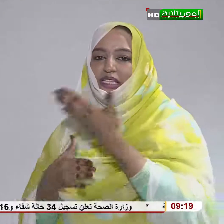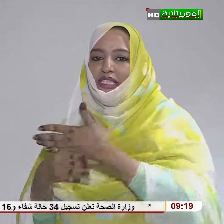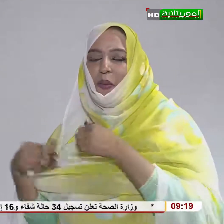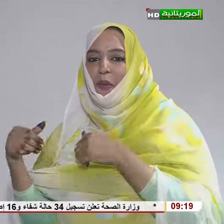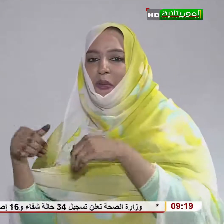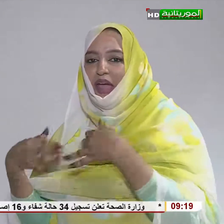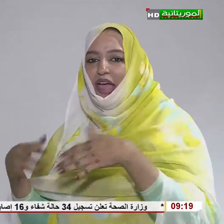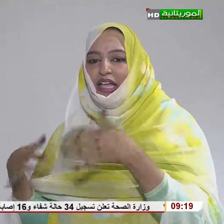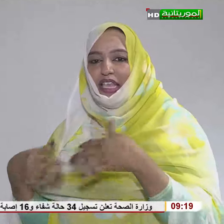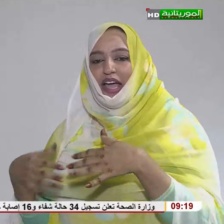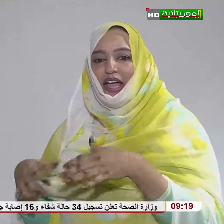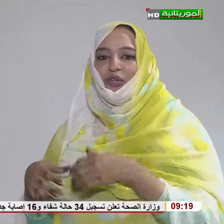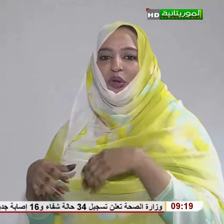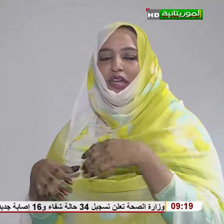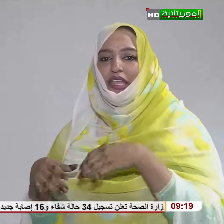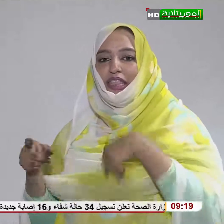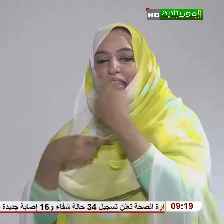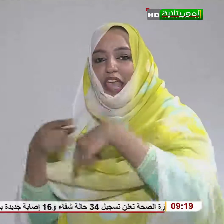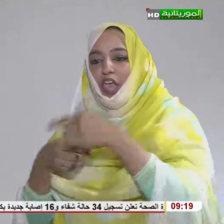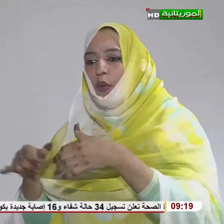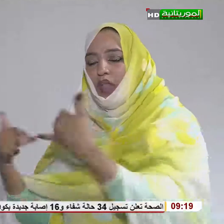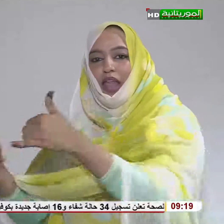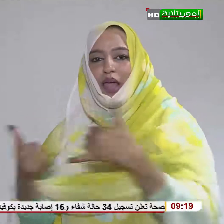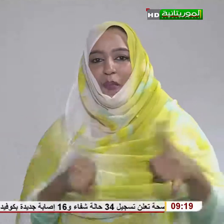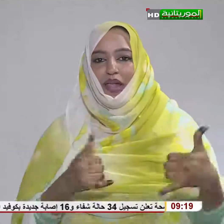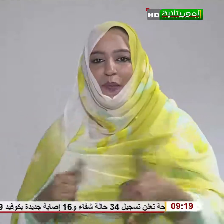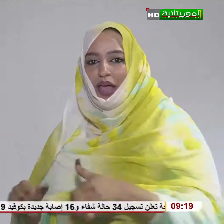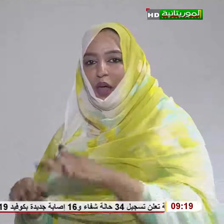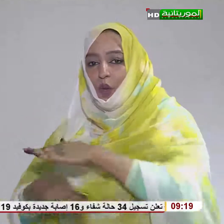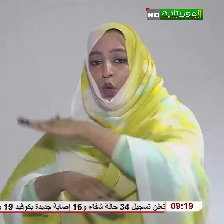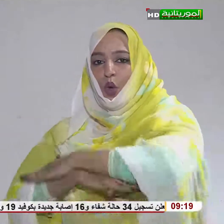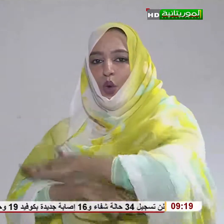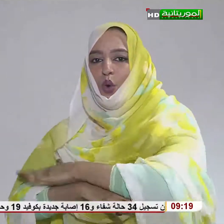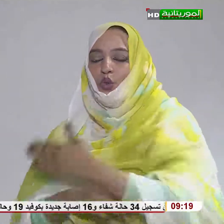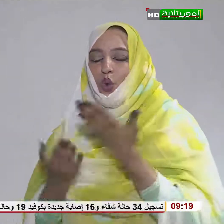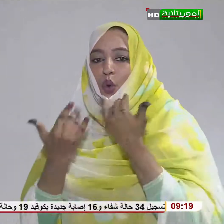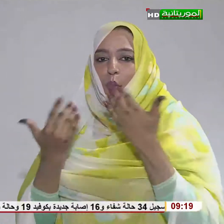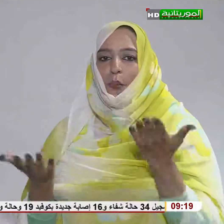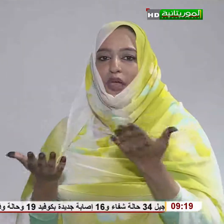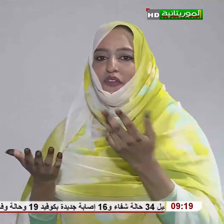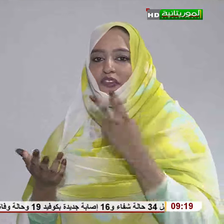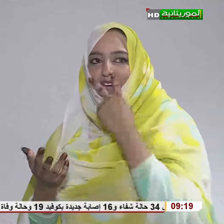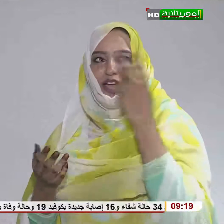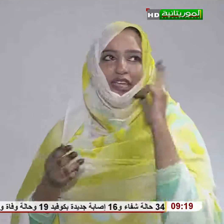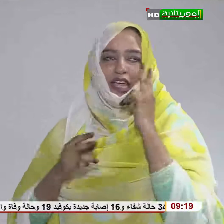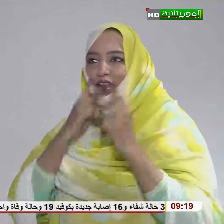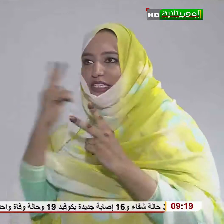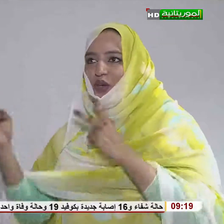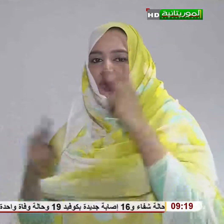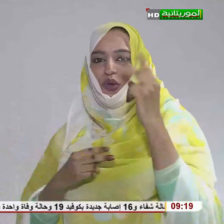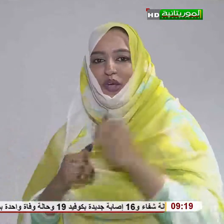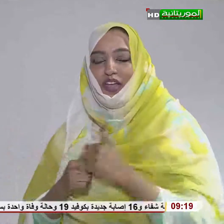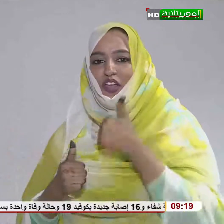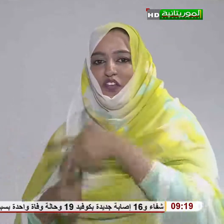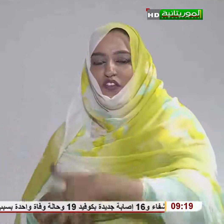الفيروسية، كما أن وجود مضاعفات أثناء الحمل من المسببات أيضا للتوحد، ولنقص الأكسجين